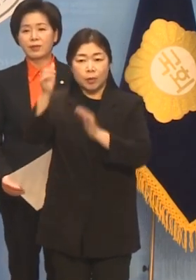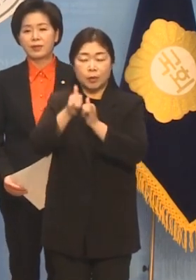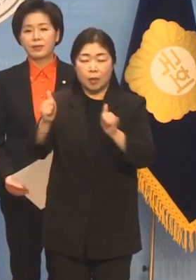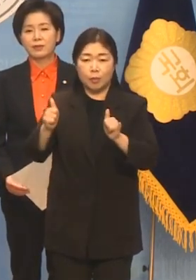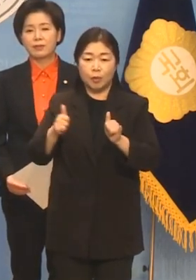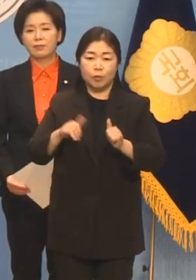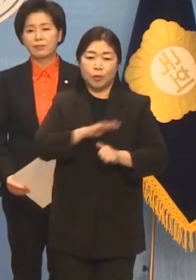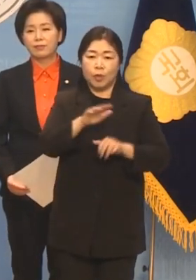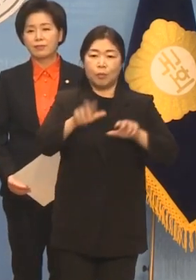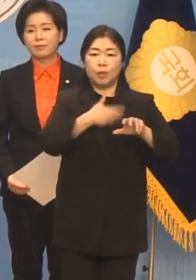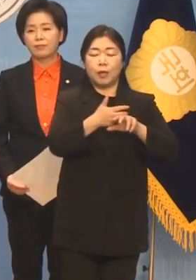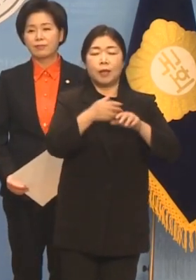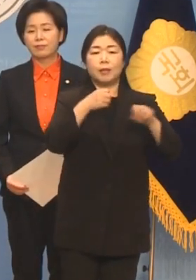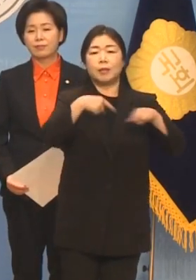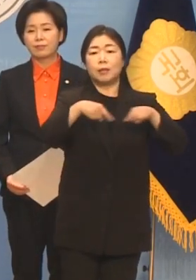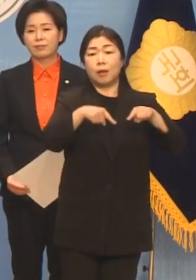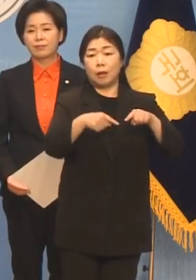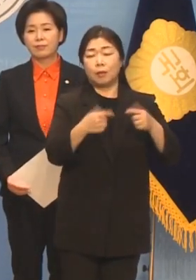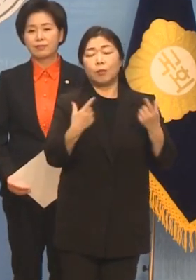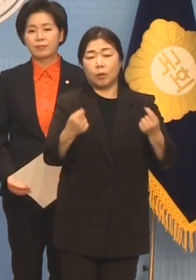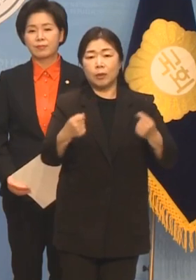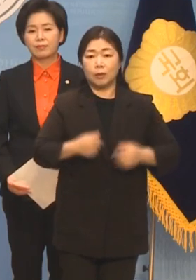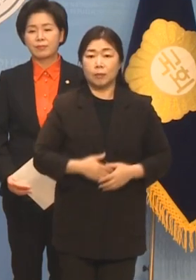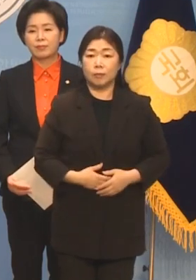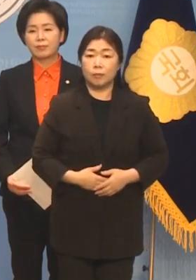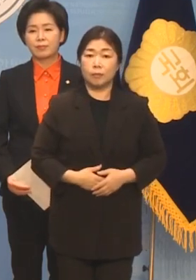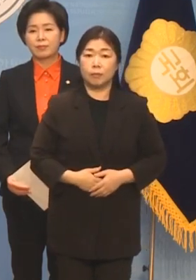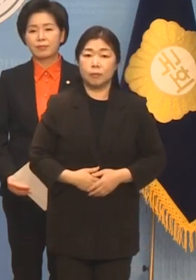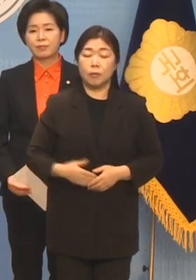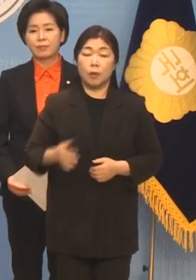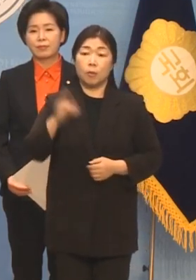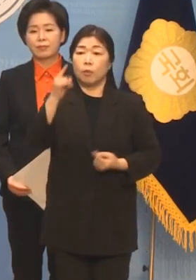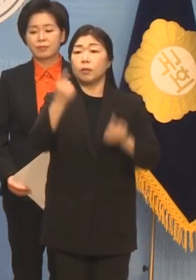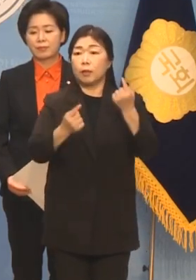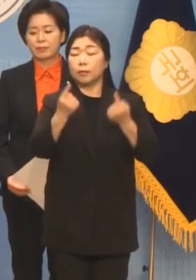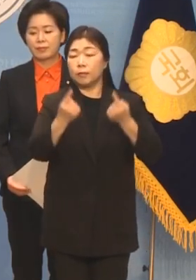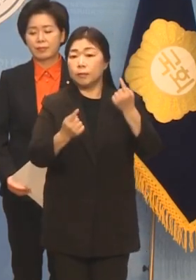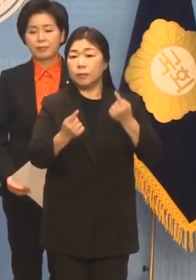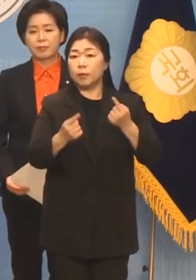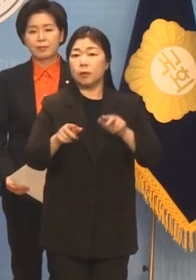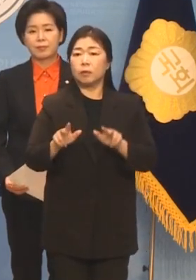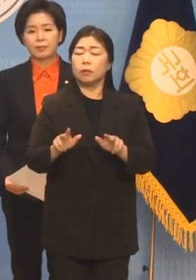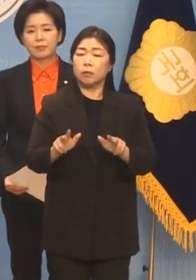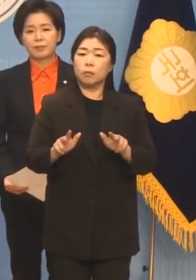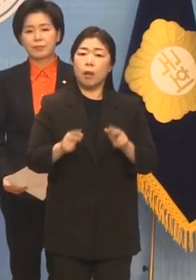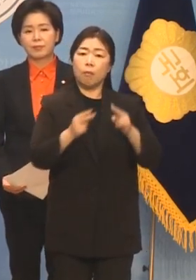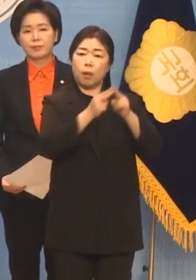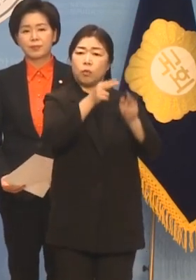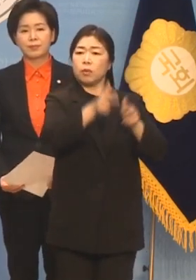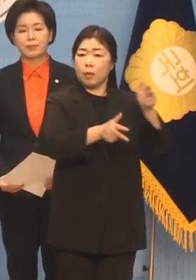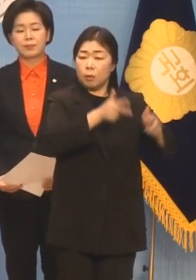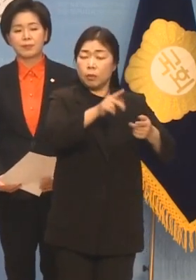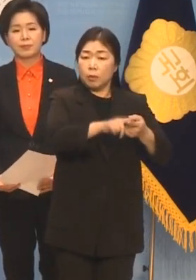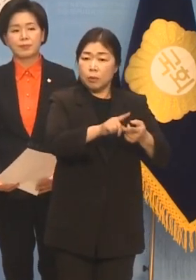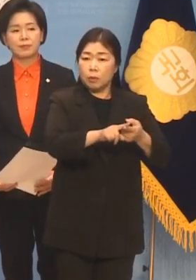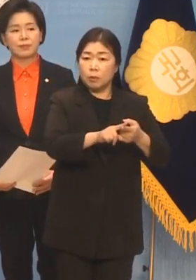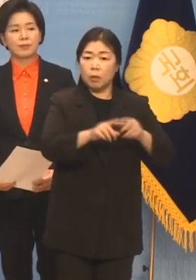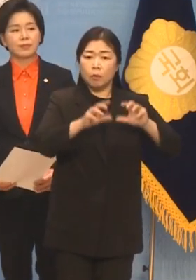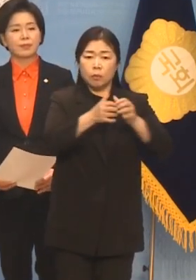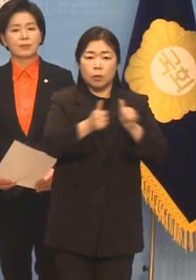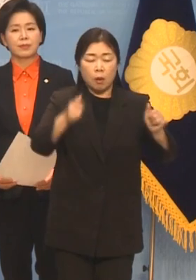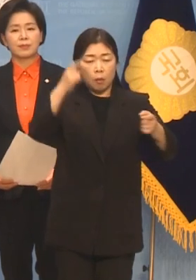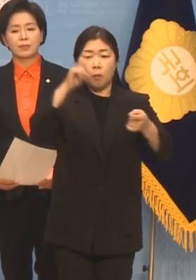마음으로 봐주셨으면 하는 그런 마음입니다. 그리고 무엇보다도 지금 반도체 산업에 대한